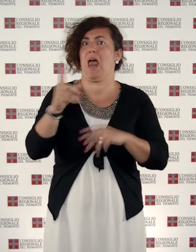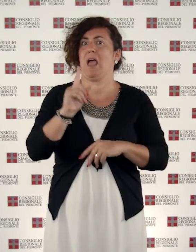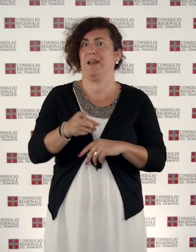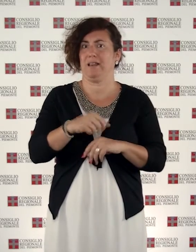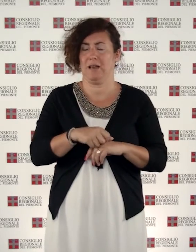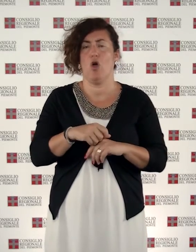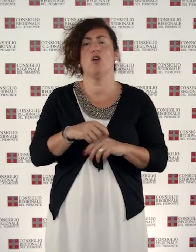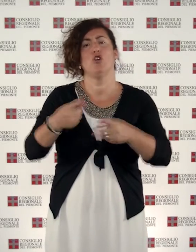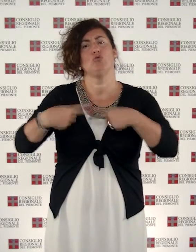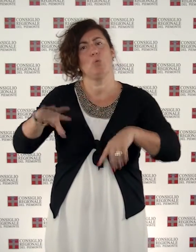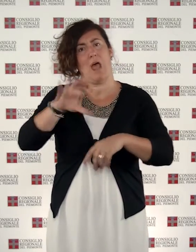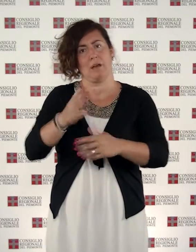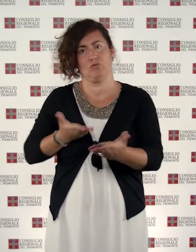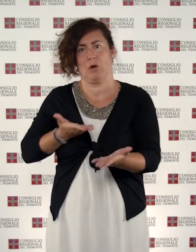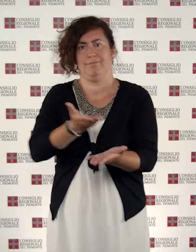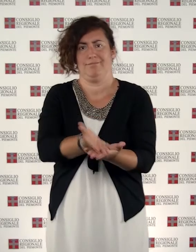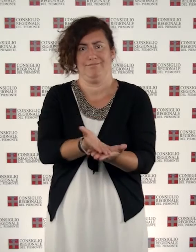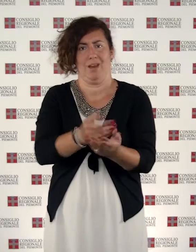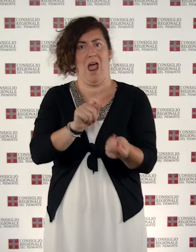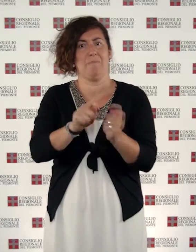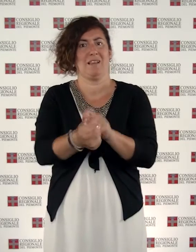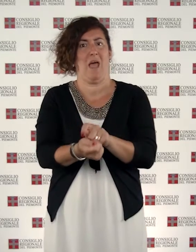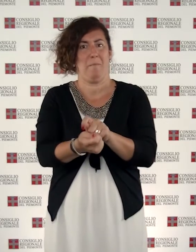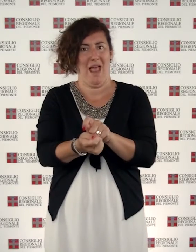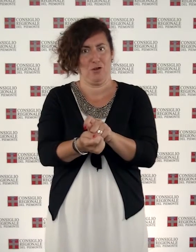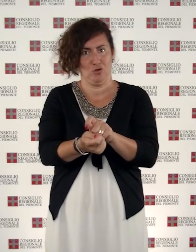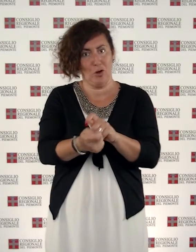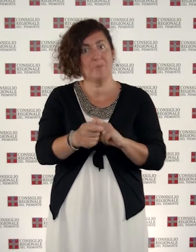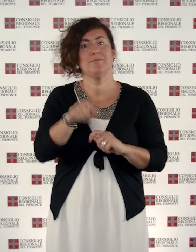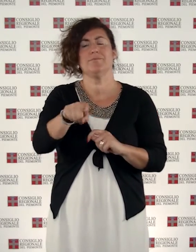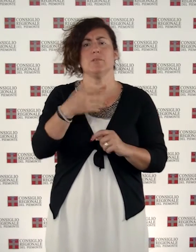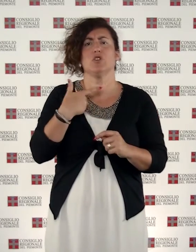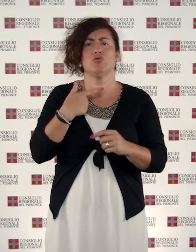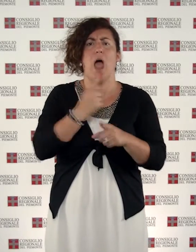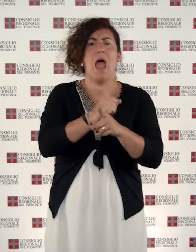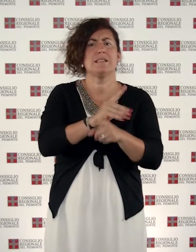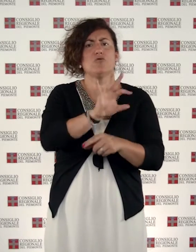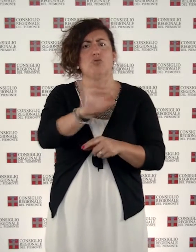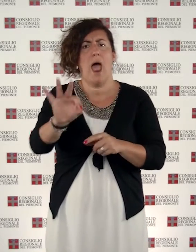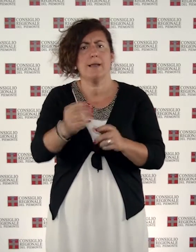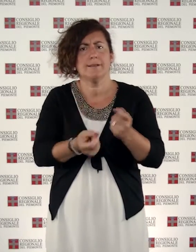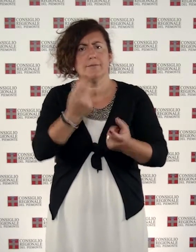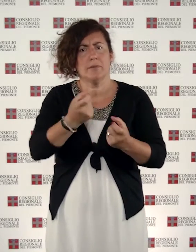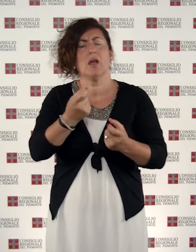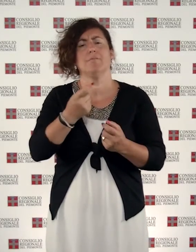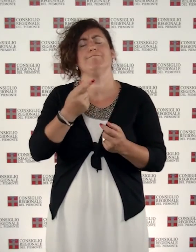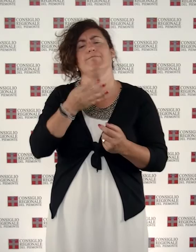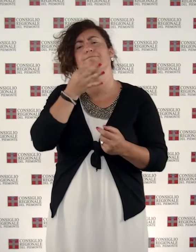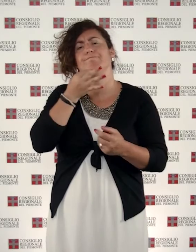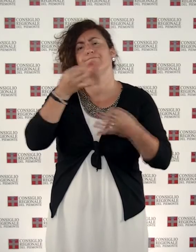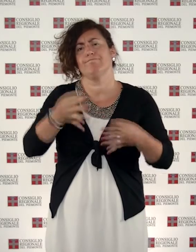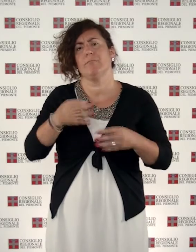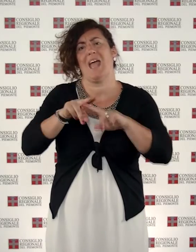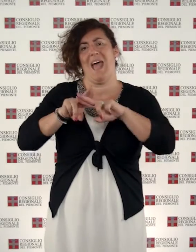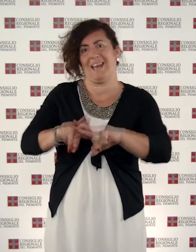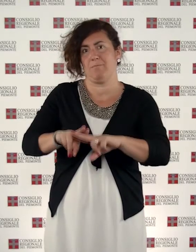in aula un emendamento che recepisce alcune esigenze emerse nella discussione in commissione, consentendo il mantenimento del pronto soccorso e la tutela degli